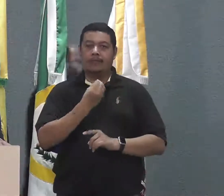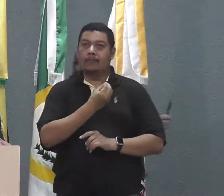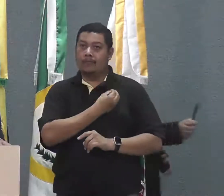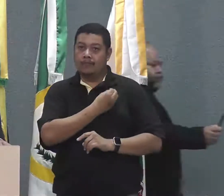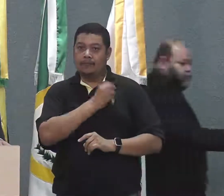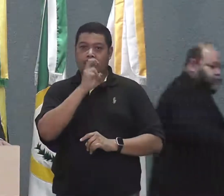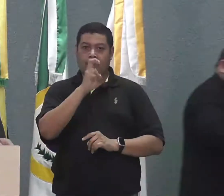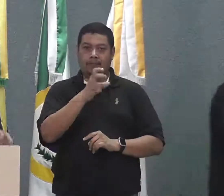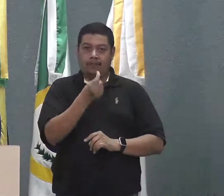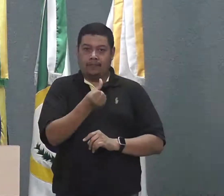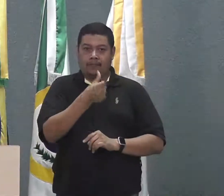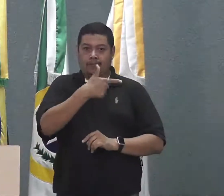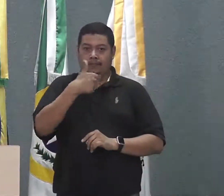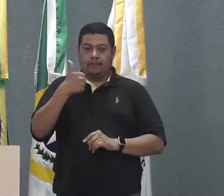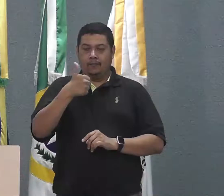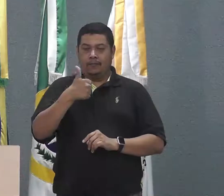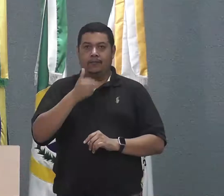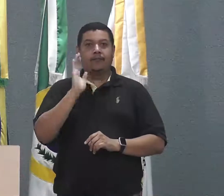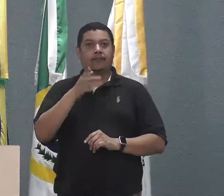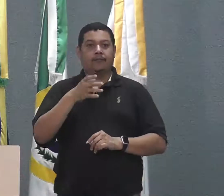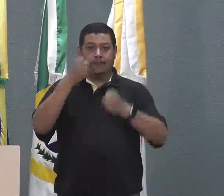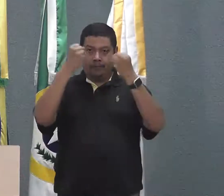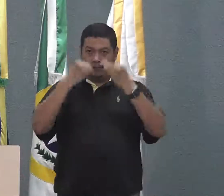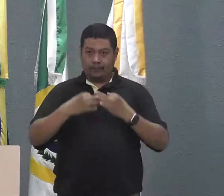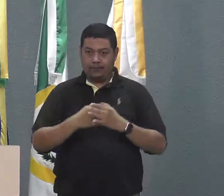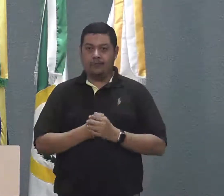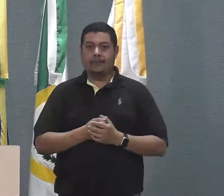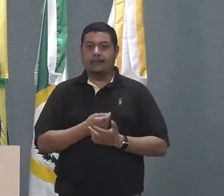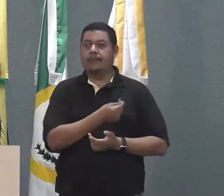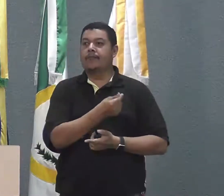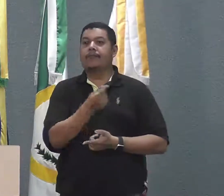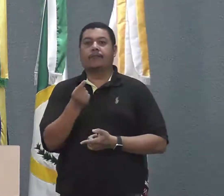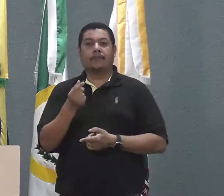5621. Já que nós estamos falando de valores,